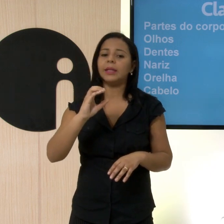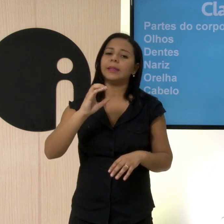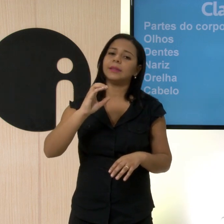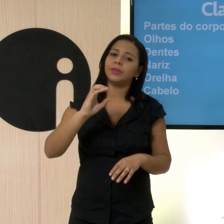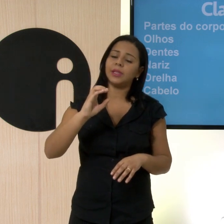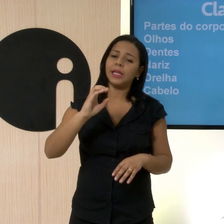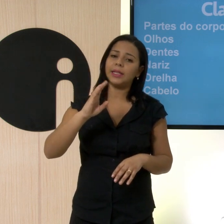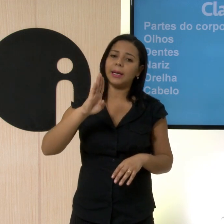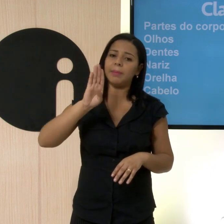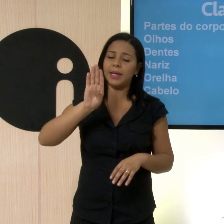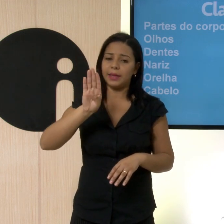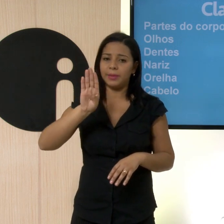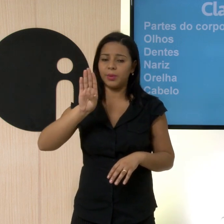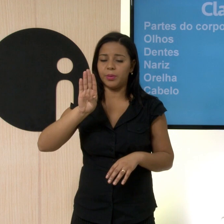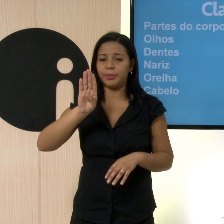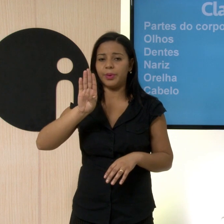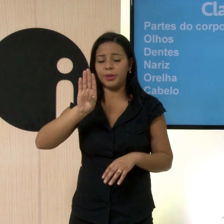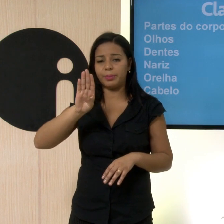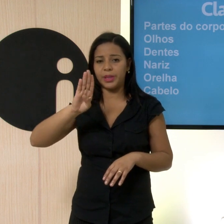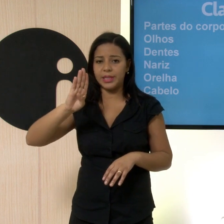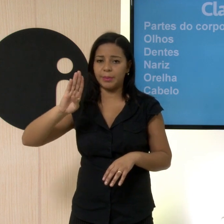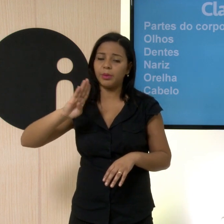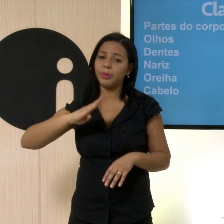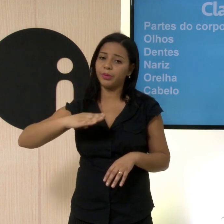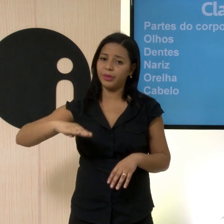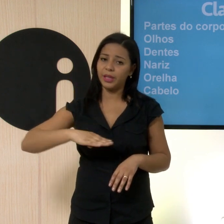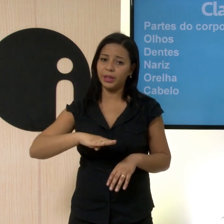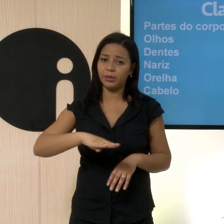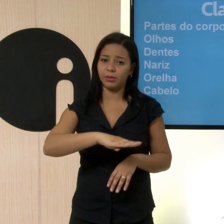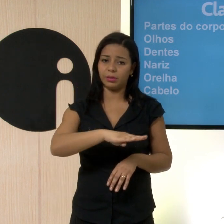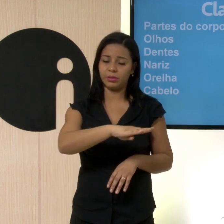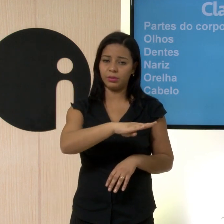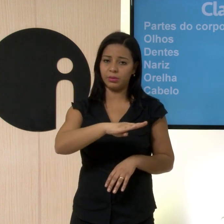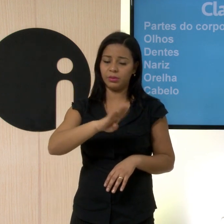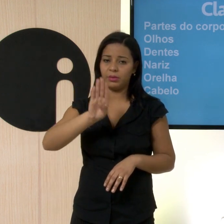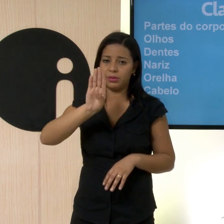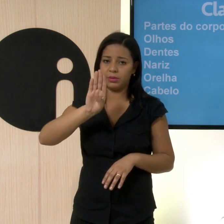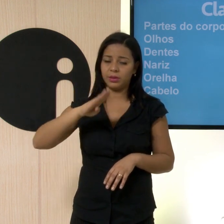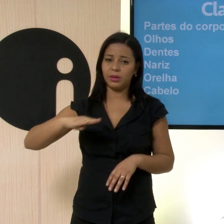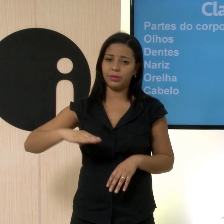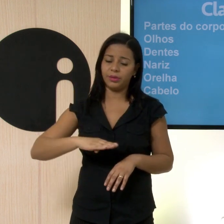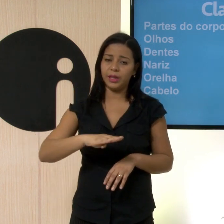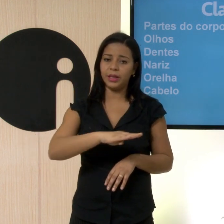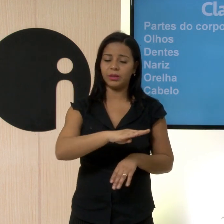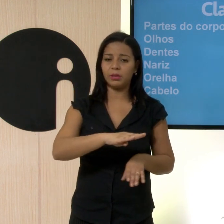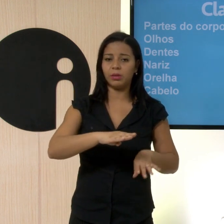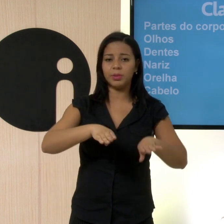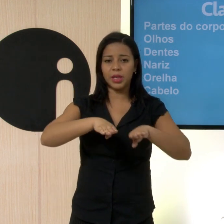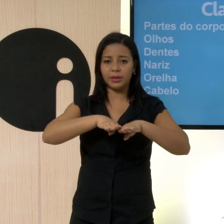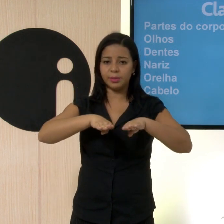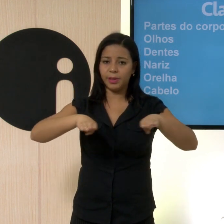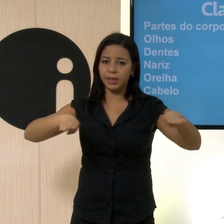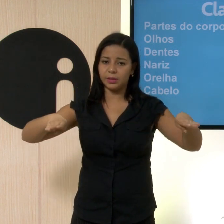Se for da letra B, como por exemplo, para um veículo. Então, veículo, objetos